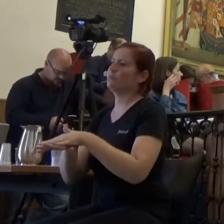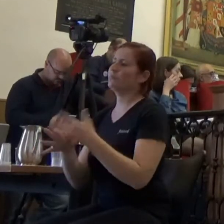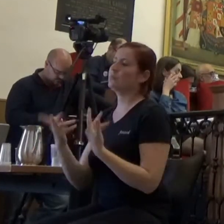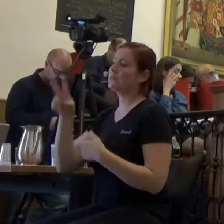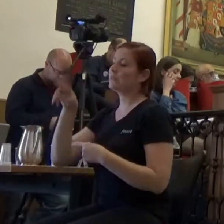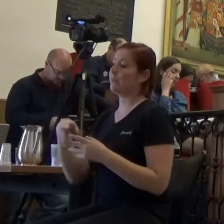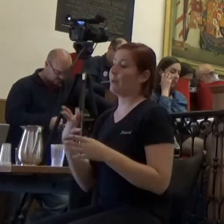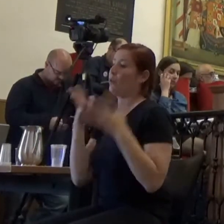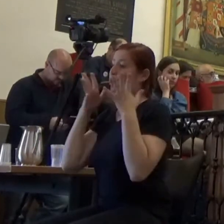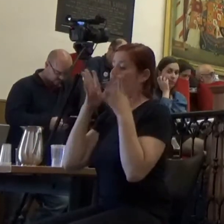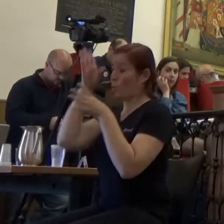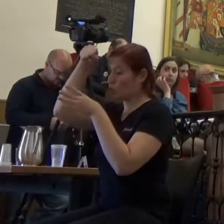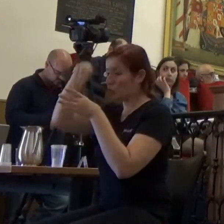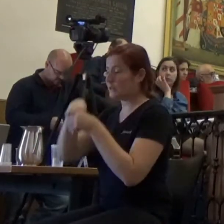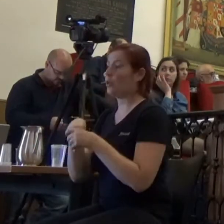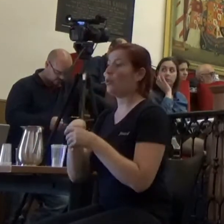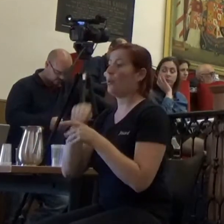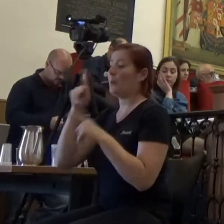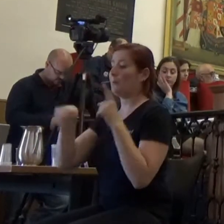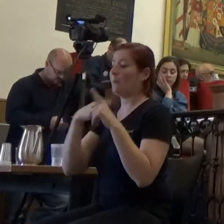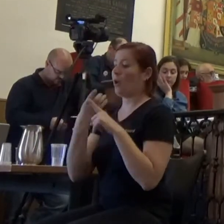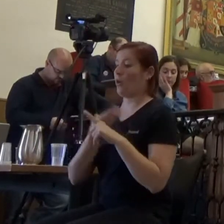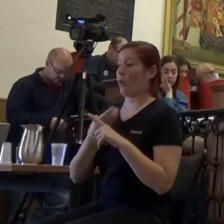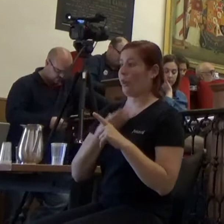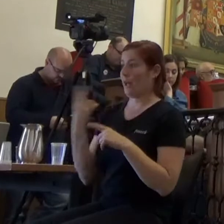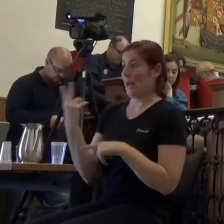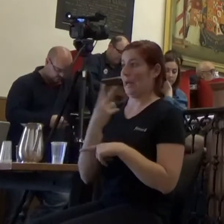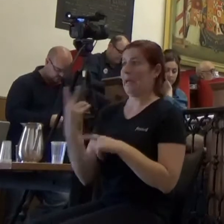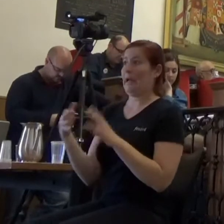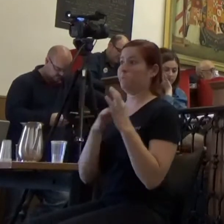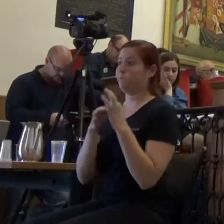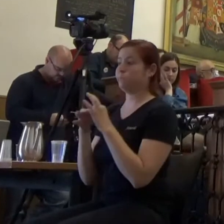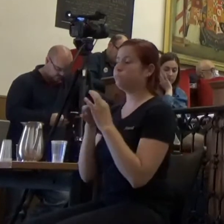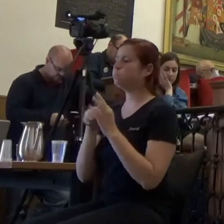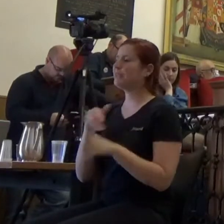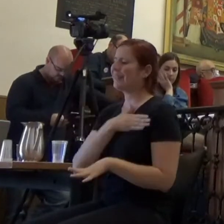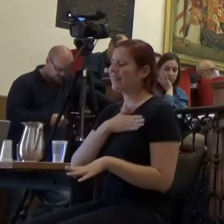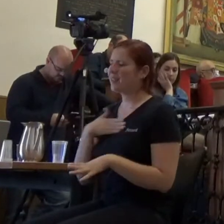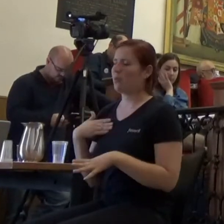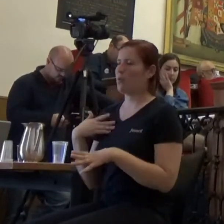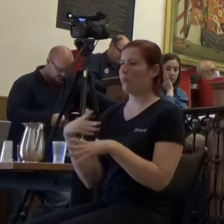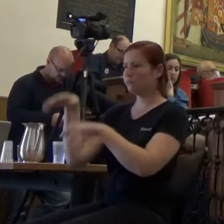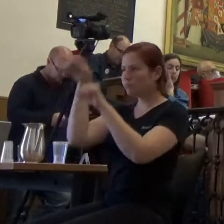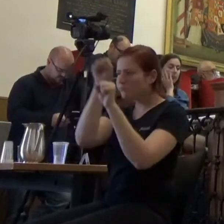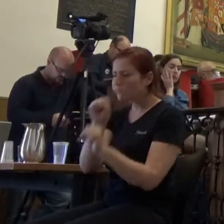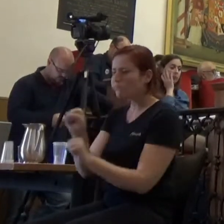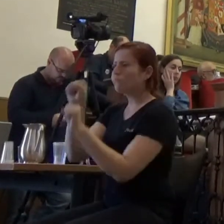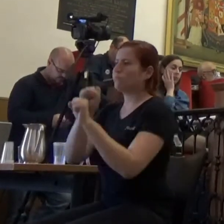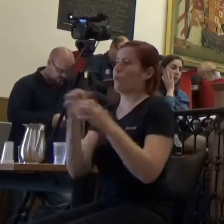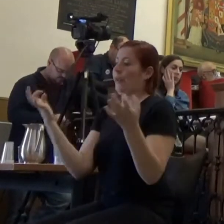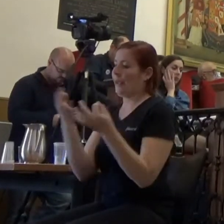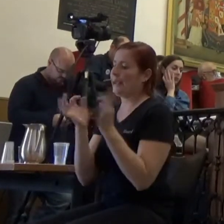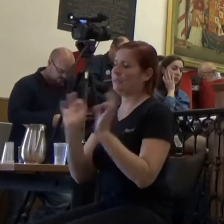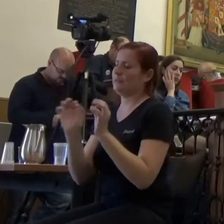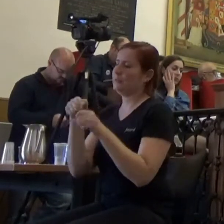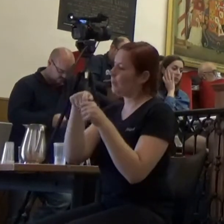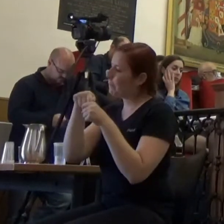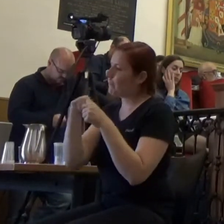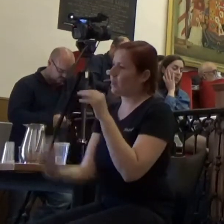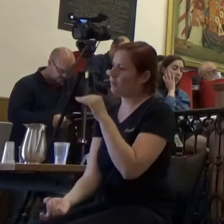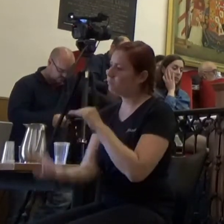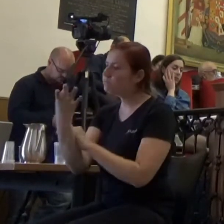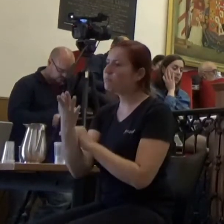dicho consejo, así como desde la concejalía, se velará porque la gestión de los centros especiales de empleo proporcionen a